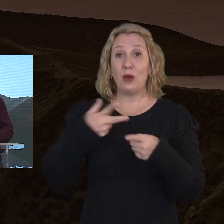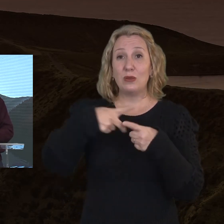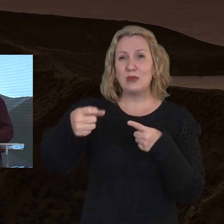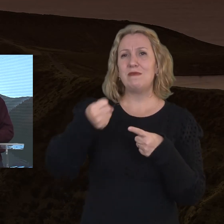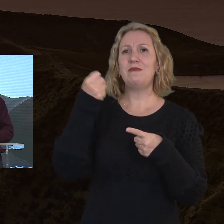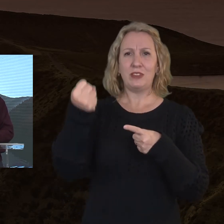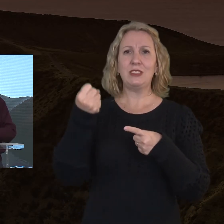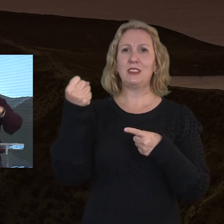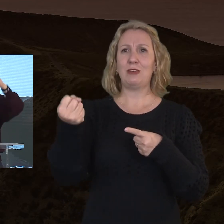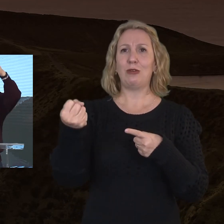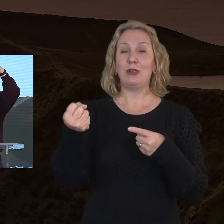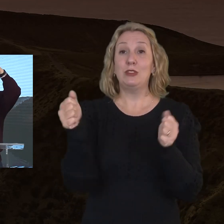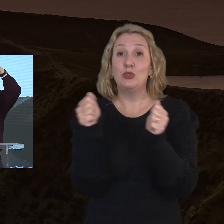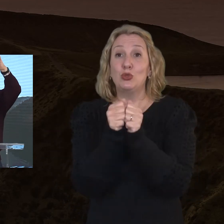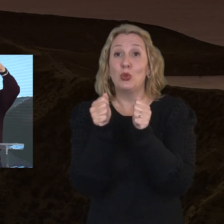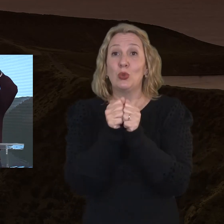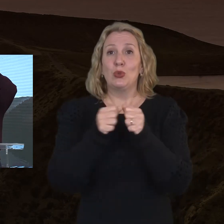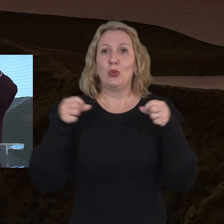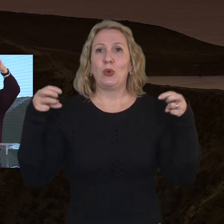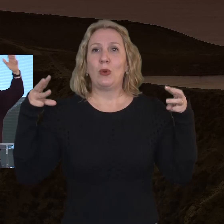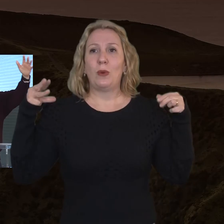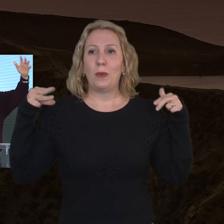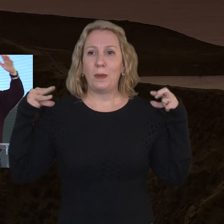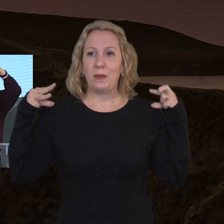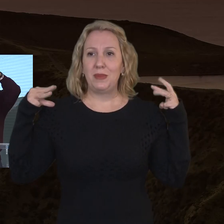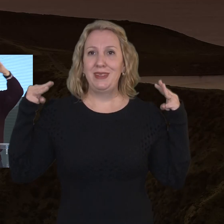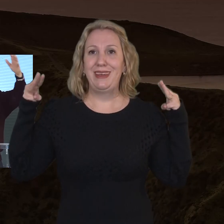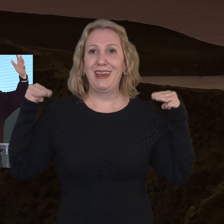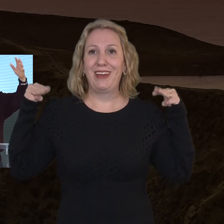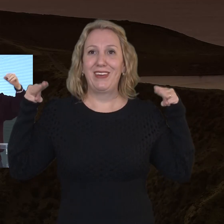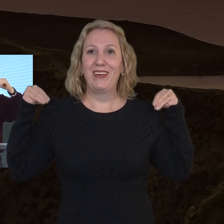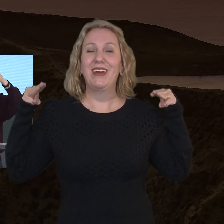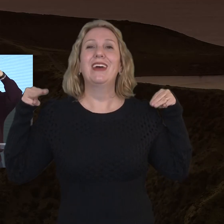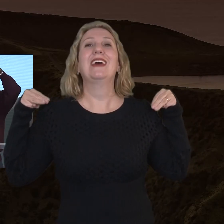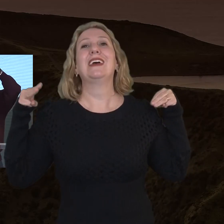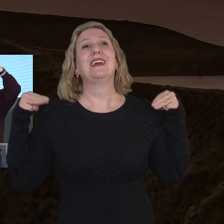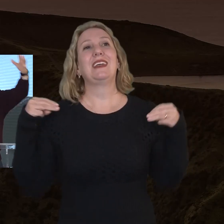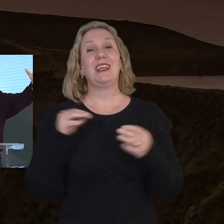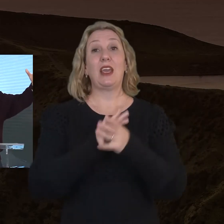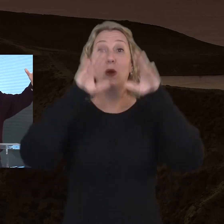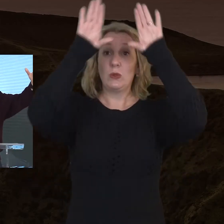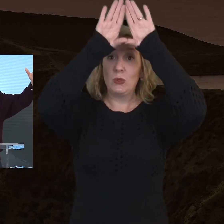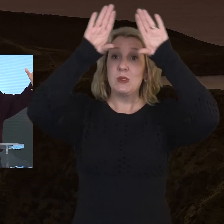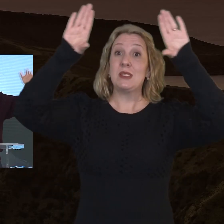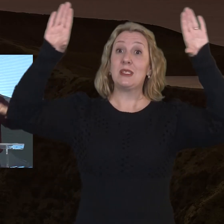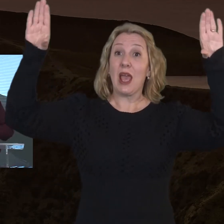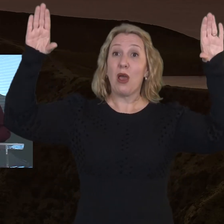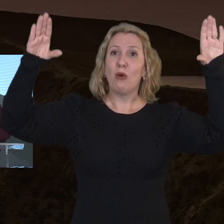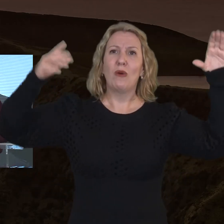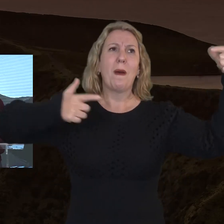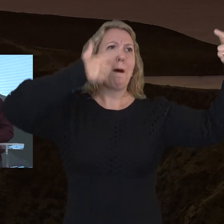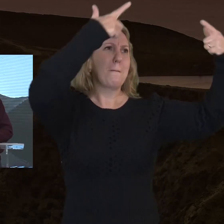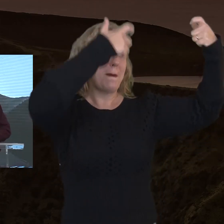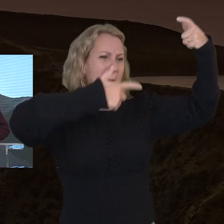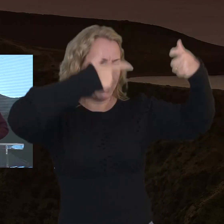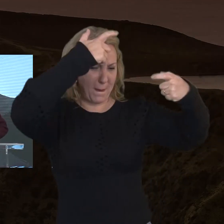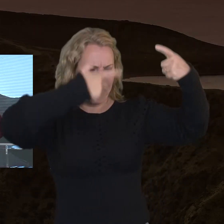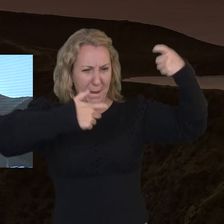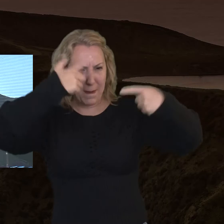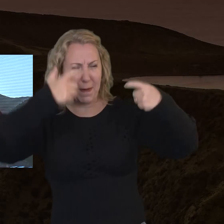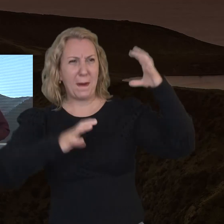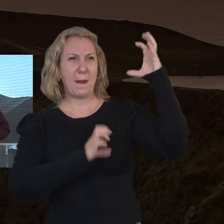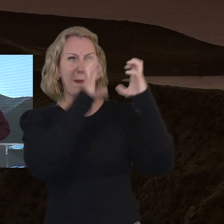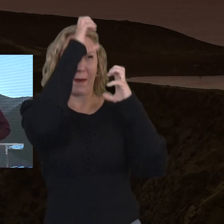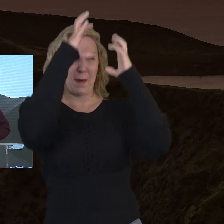seus anjos derrotarem satanás no ar no céu eles vão perder o lugar dele no céu joão perder olha